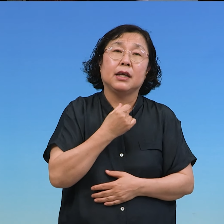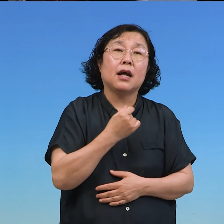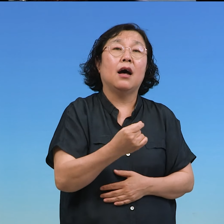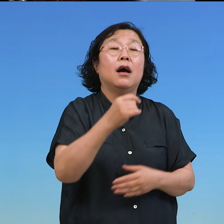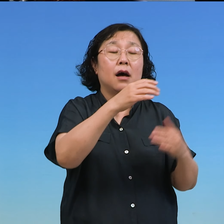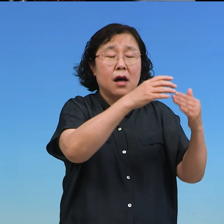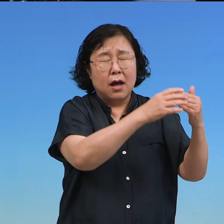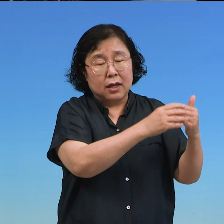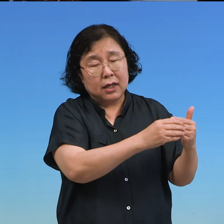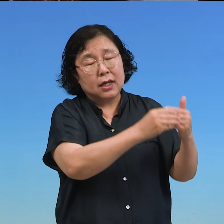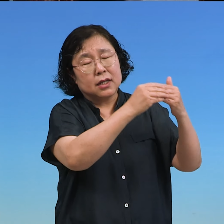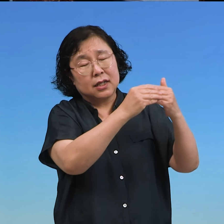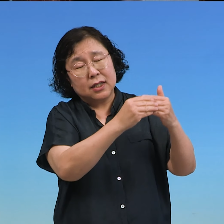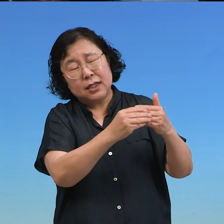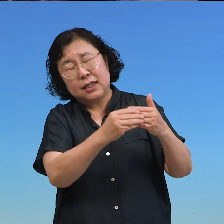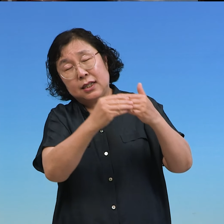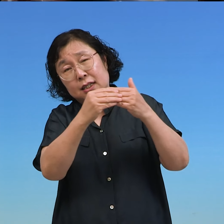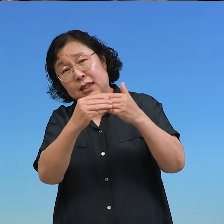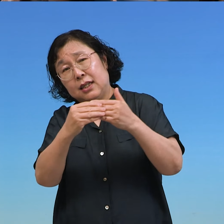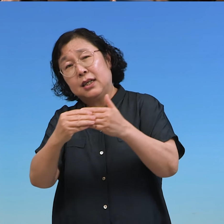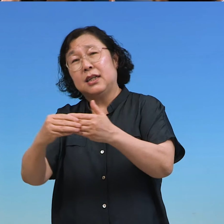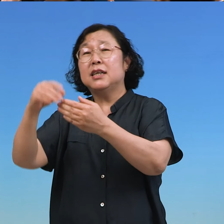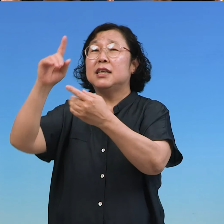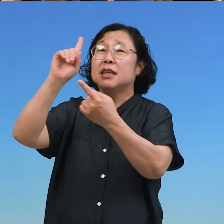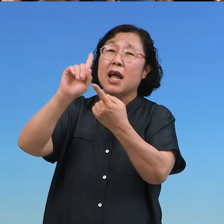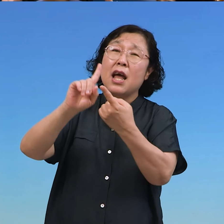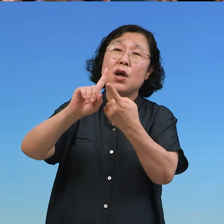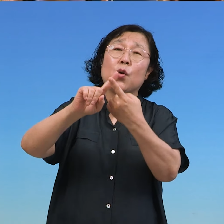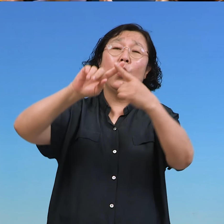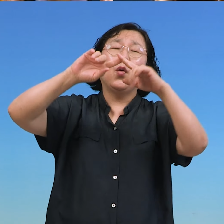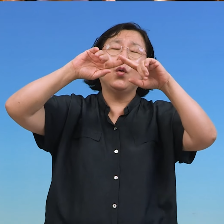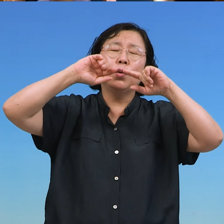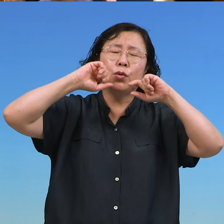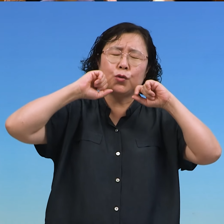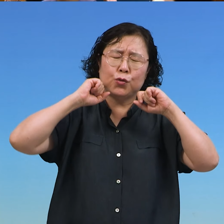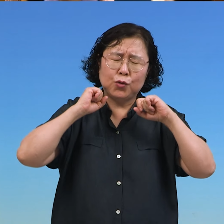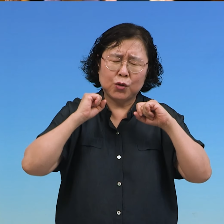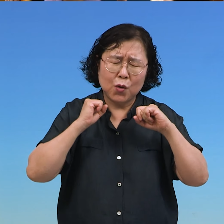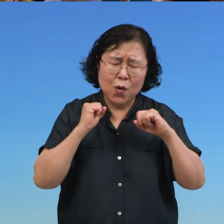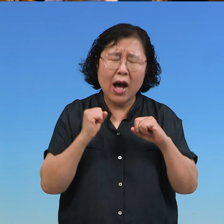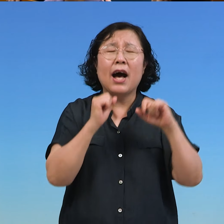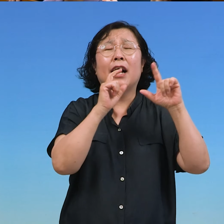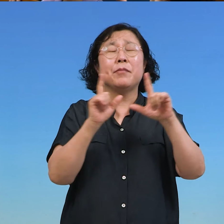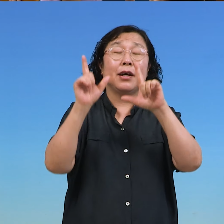원합니다 이끄시는 대로 순종하며 살리니